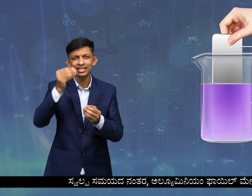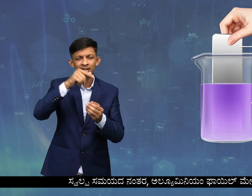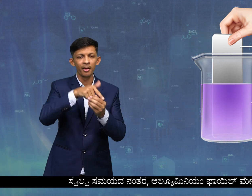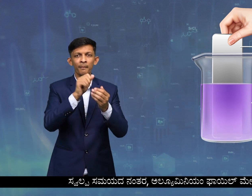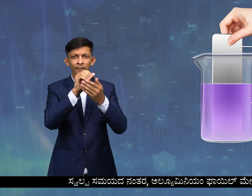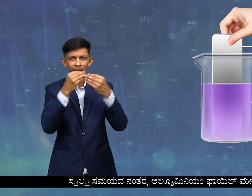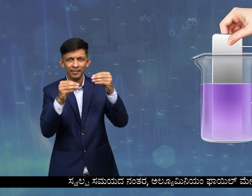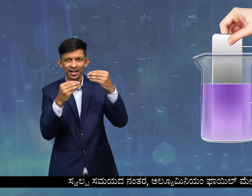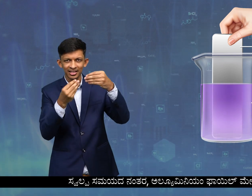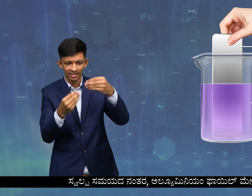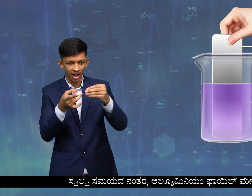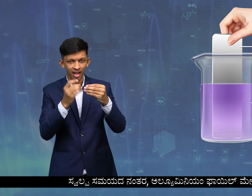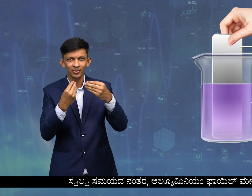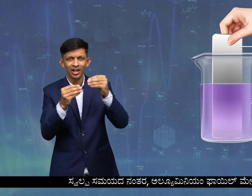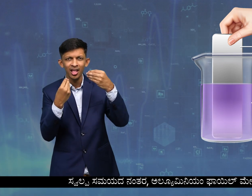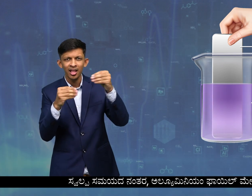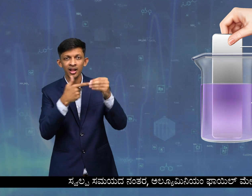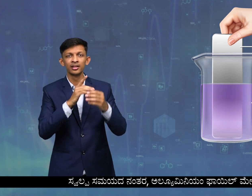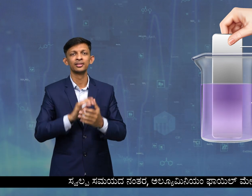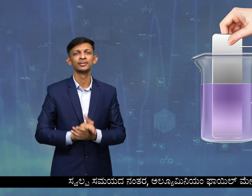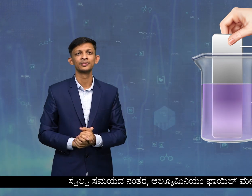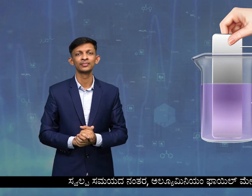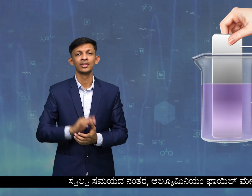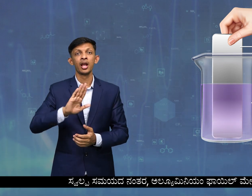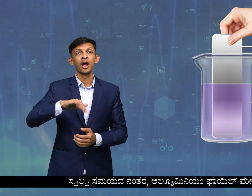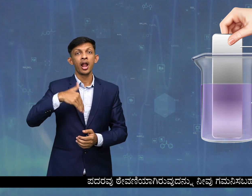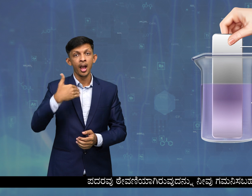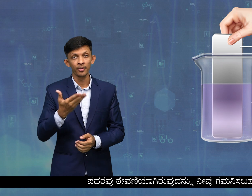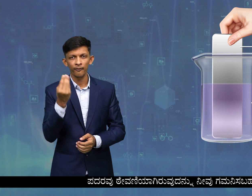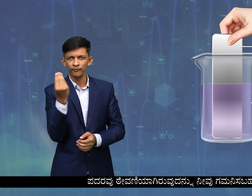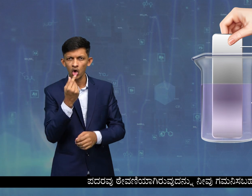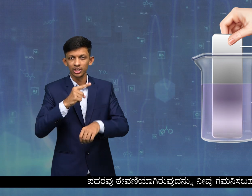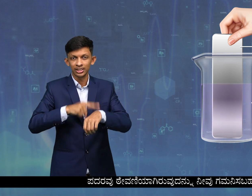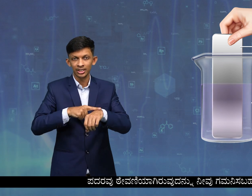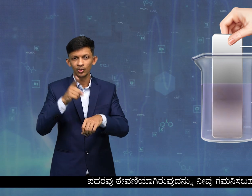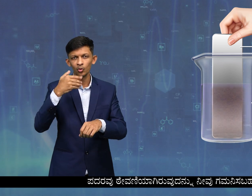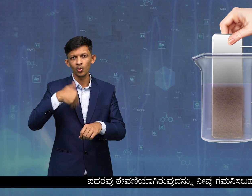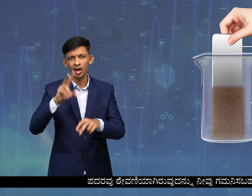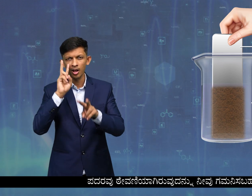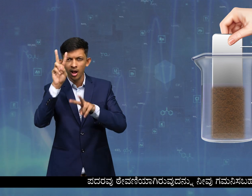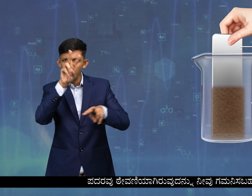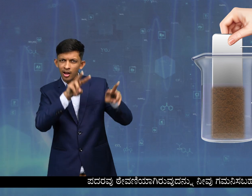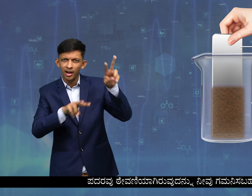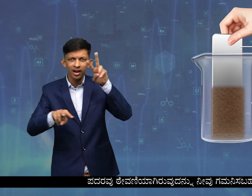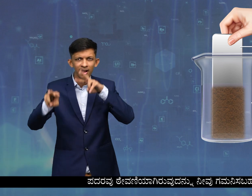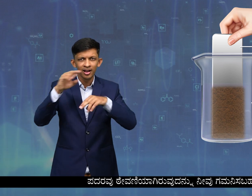ಸ್ವಲ್ಪ ಸಮಯದ ನಂತರ ಅಲ್ಯೂಮಿನಿಯಂ ಫಾಯಿಲ್ ಮೇಲೆ ತಾಮ್ರದ ಪದರವು ಠೇವಣಿಯಾಗಿರುವುದನ್ನು ನೀವು